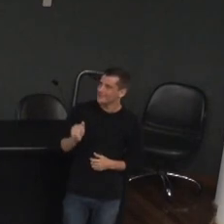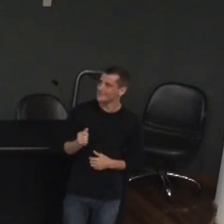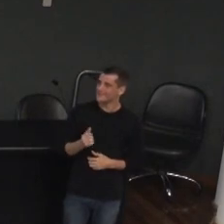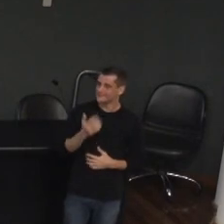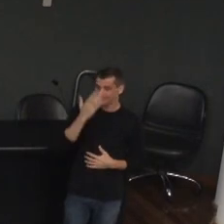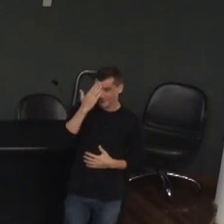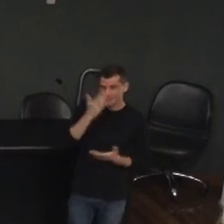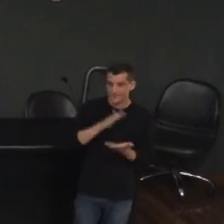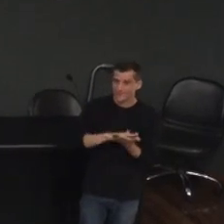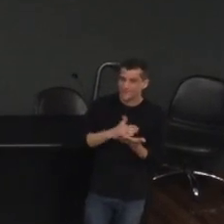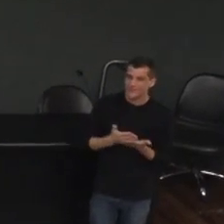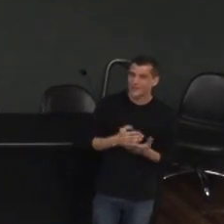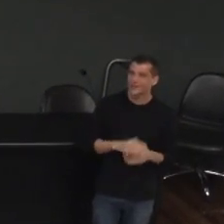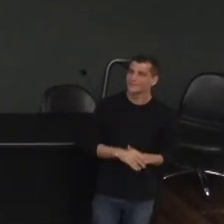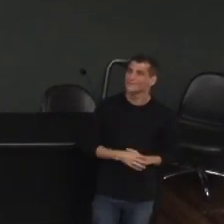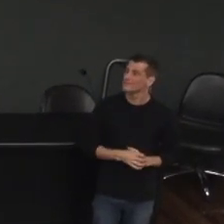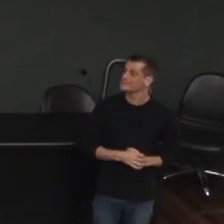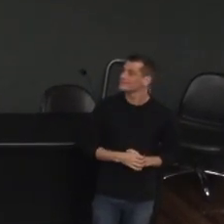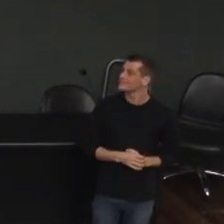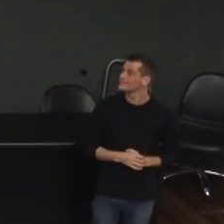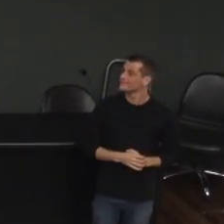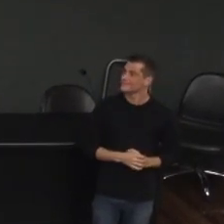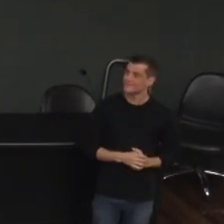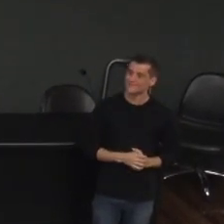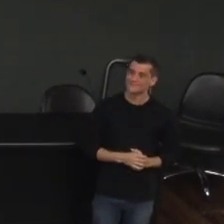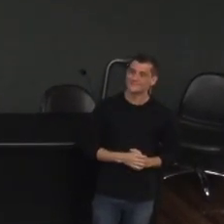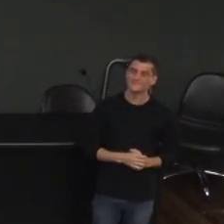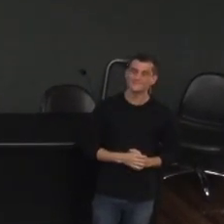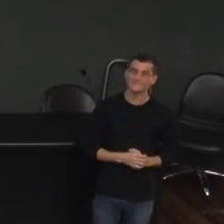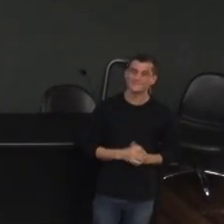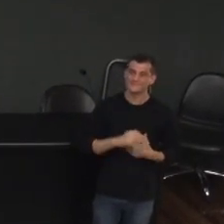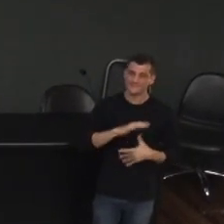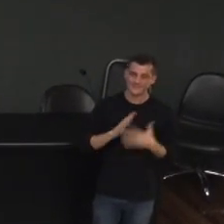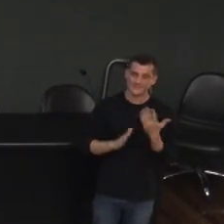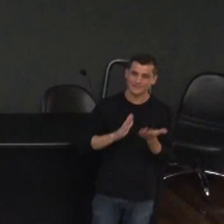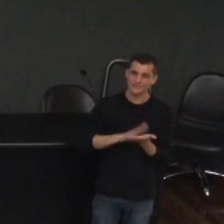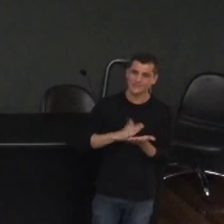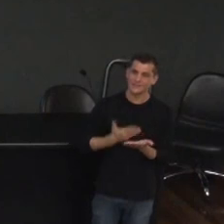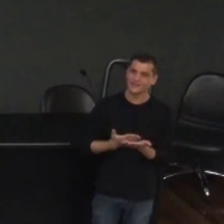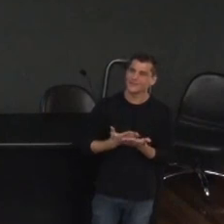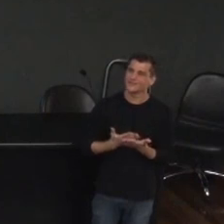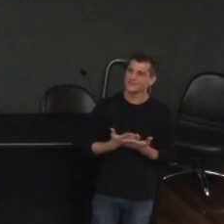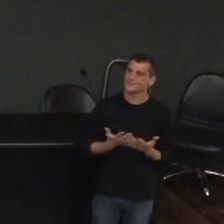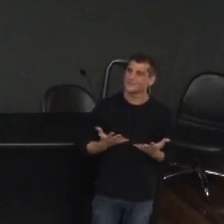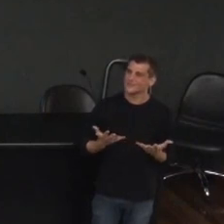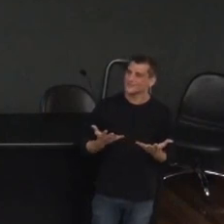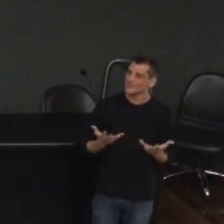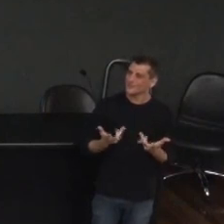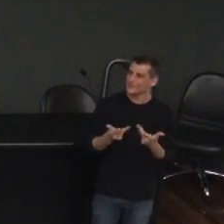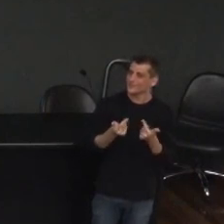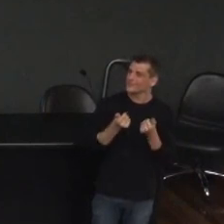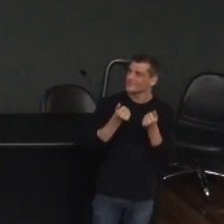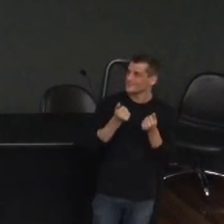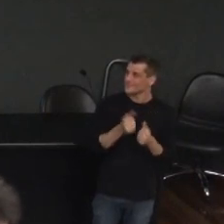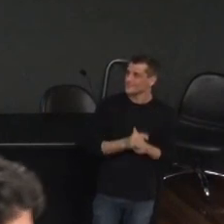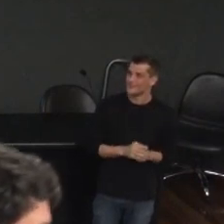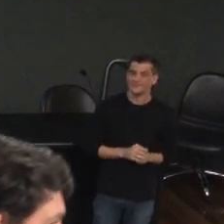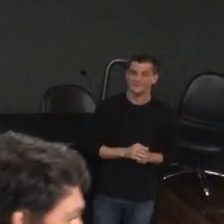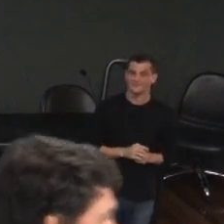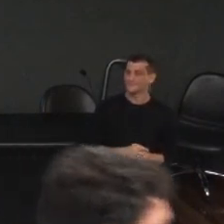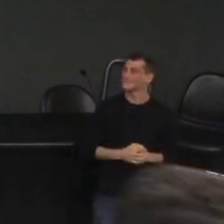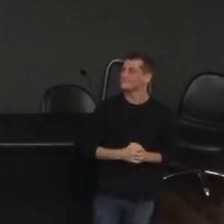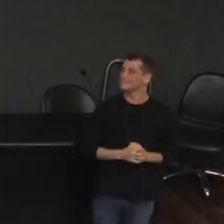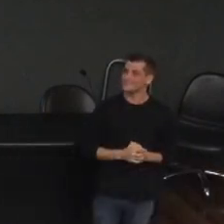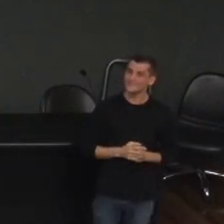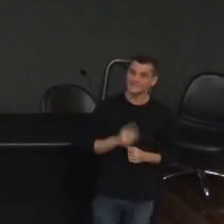colega ali que vai fazer intérprete de libras eu acho brilhante isso né eles são extraordinários